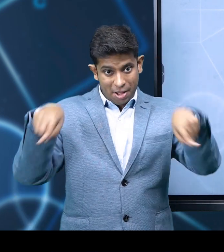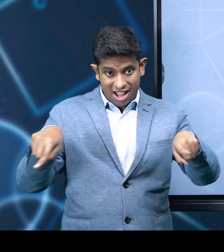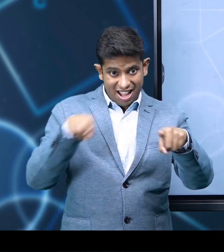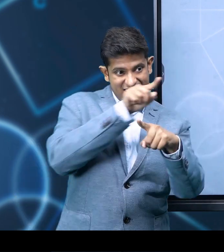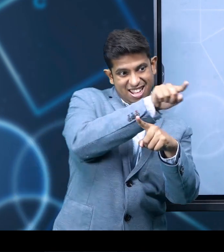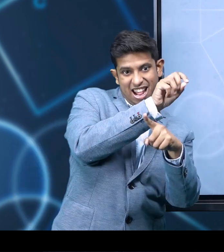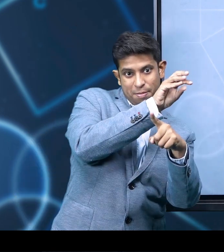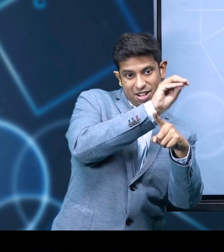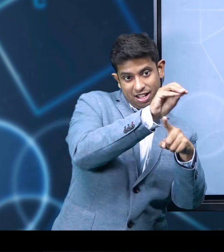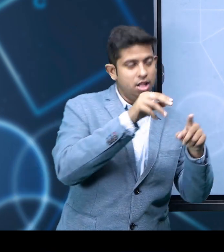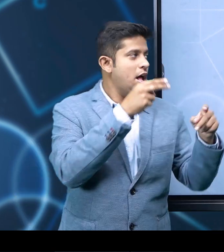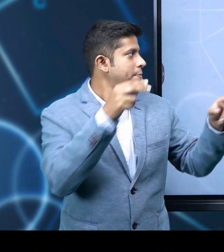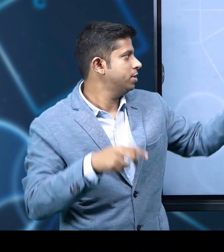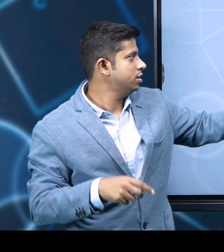विभाजक,